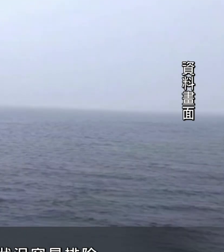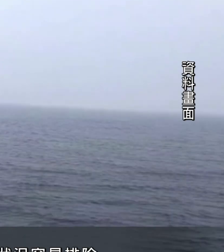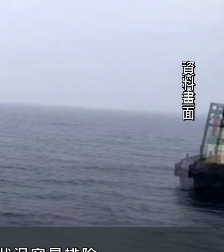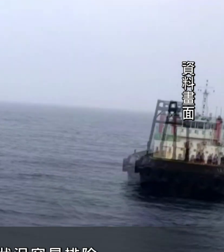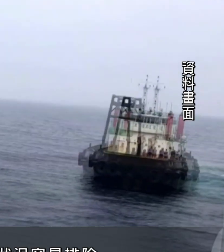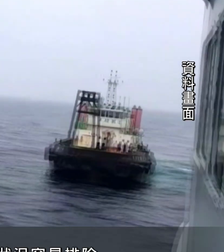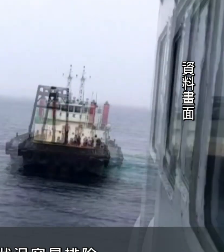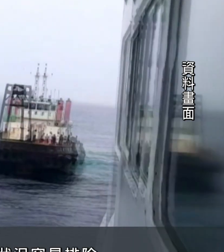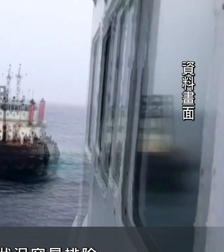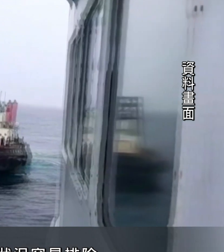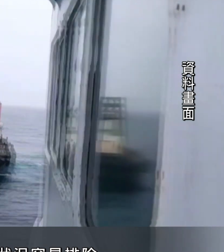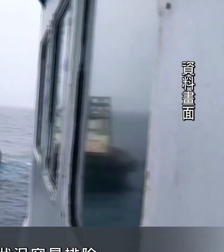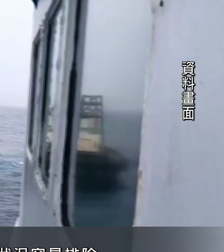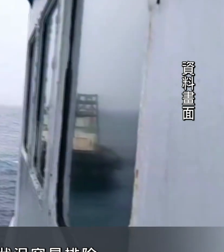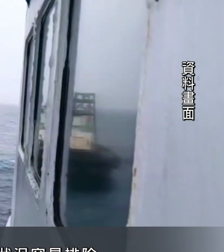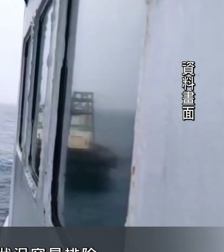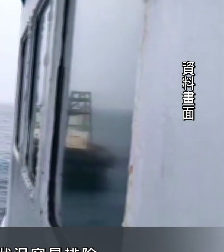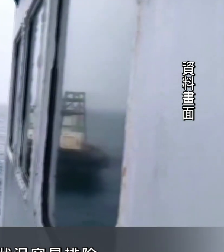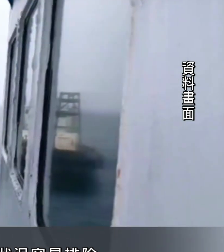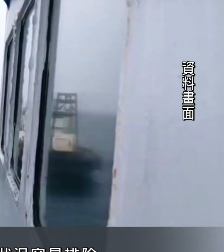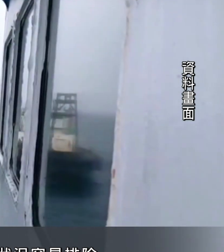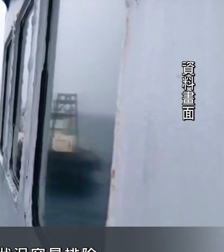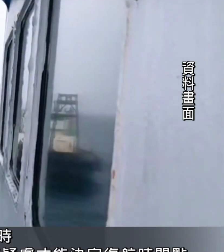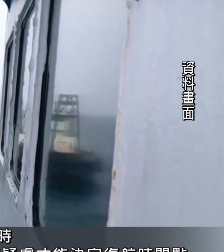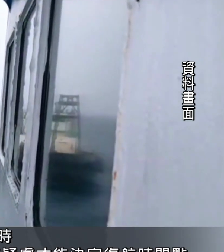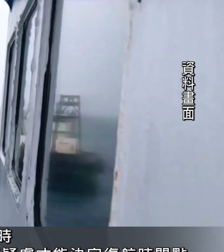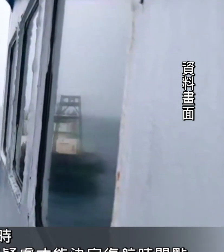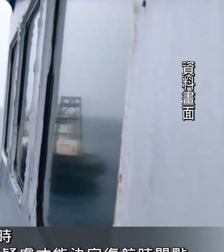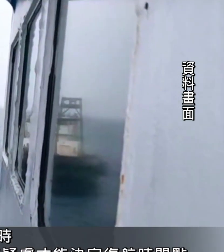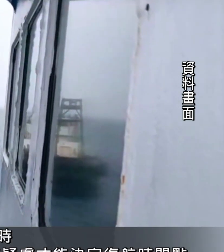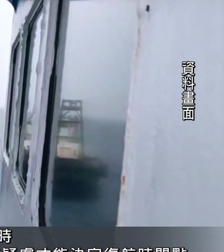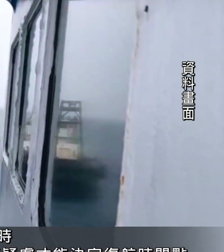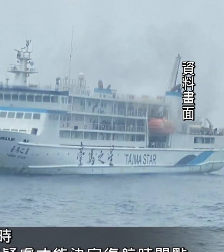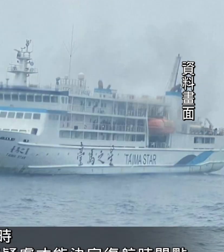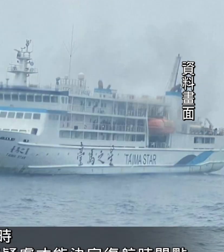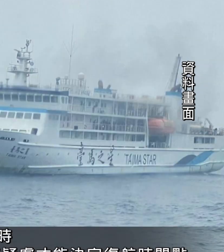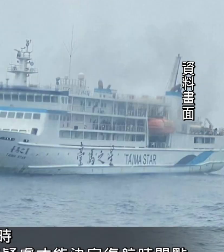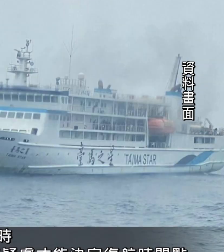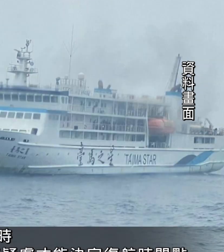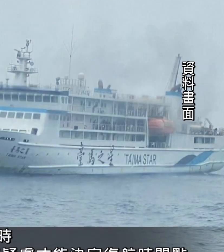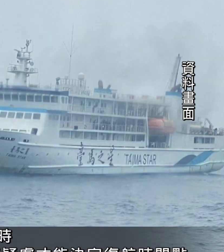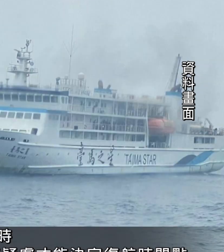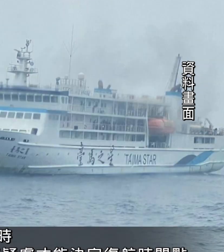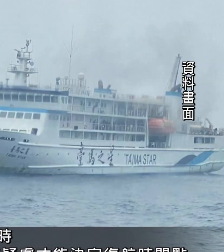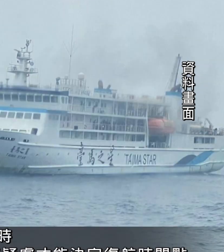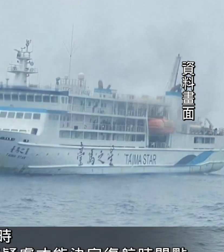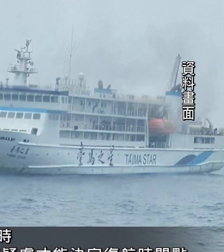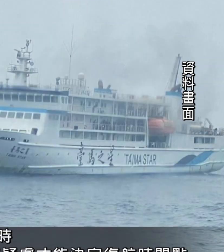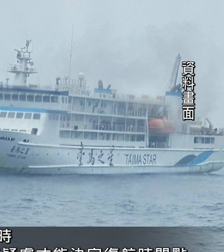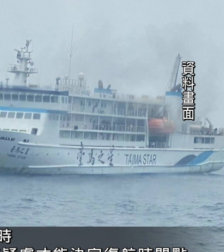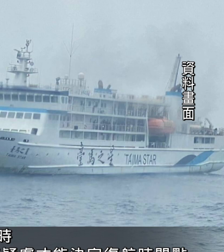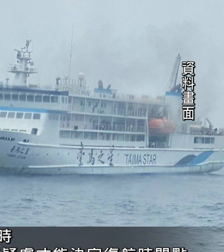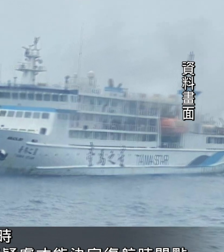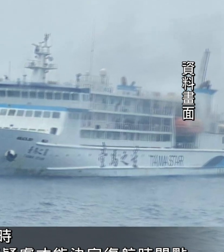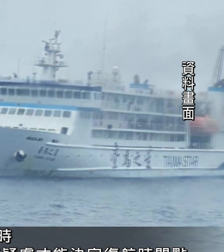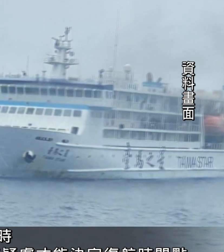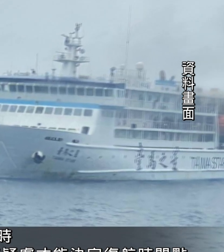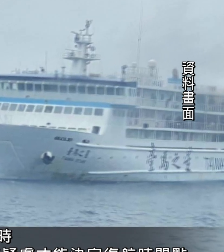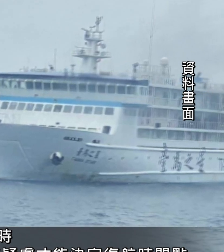程3小时以内有状况容易排除，长程航班长达8小时，还是得确认安全无疑虑才能决定复航时间